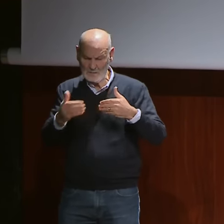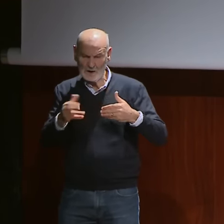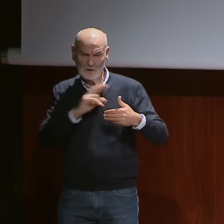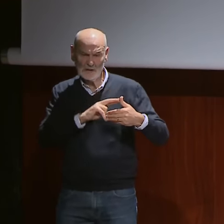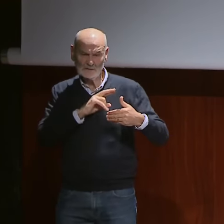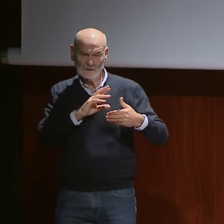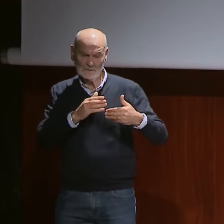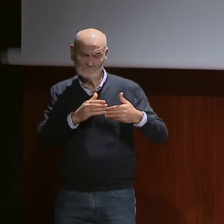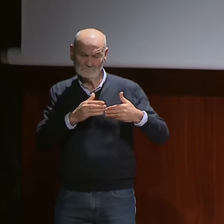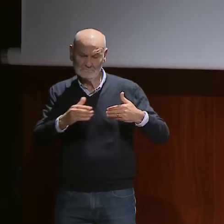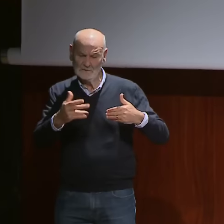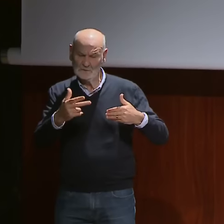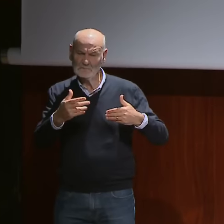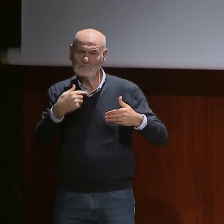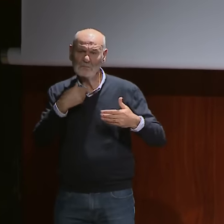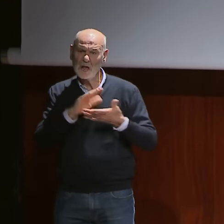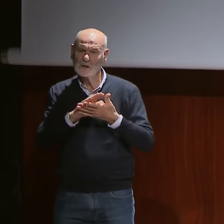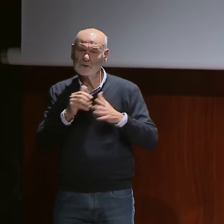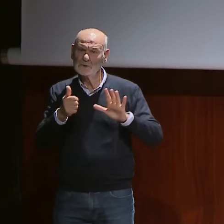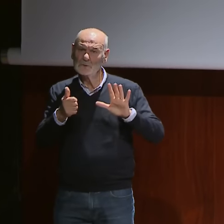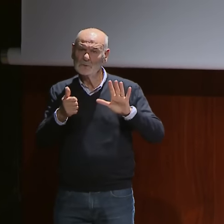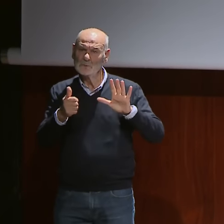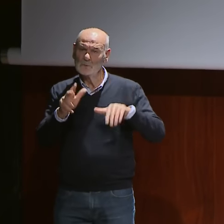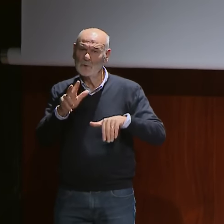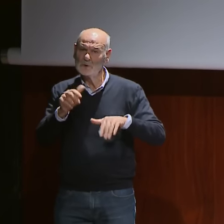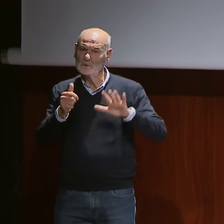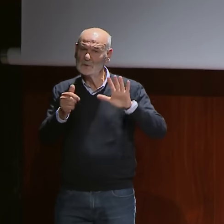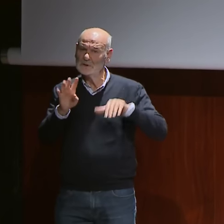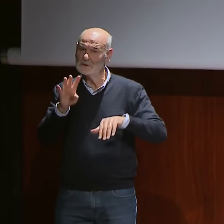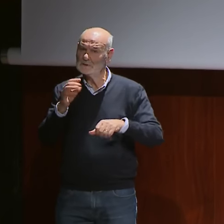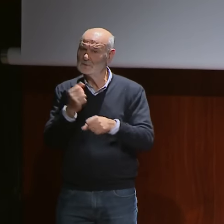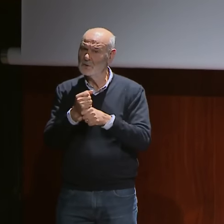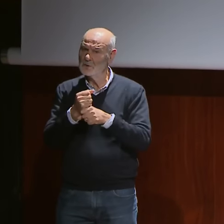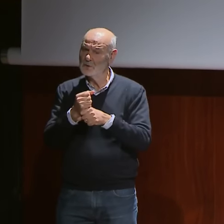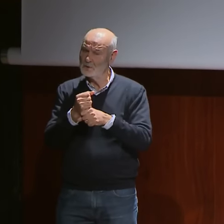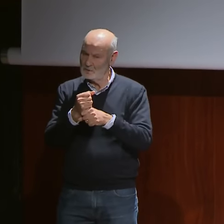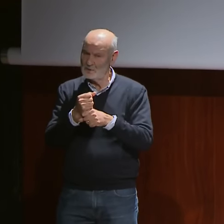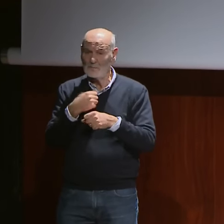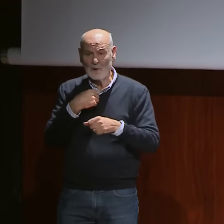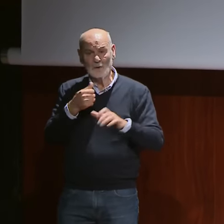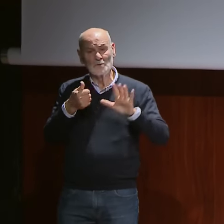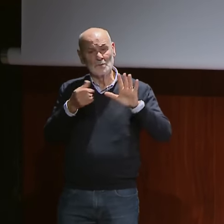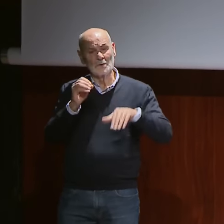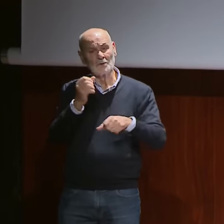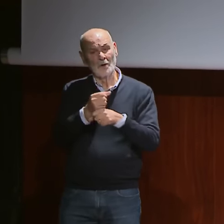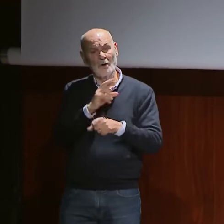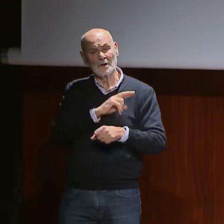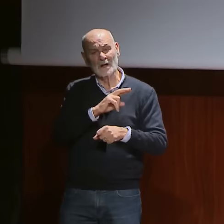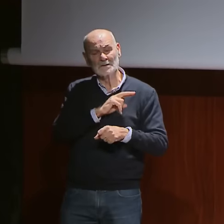il faut écrire un livre de tout ça. Et puis, 3-4 ans après ma retraite, donc j'avais